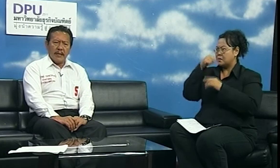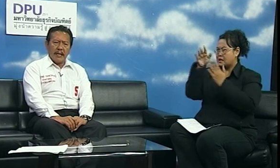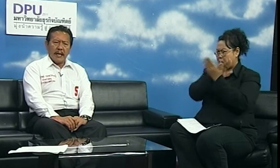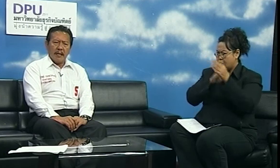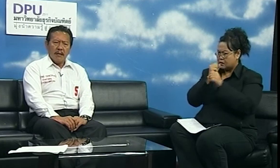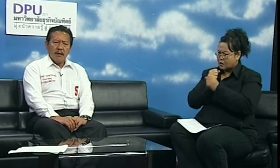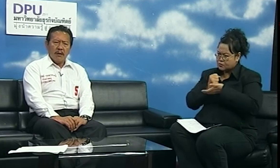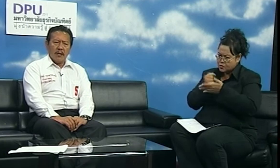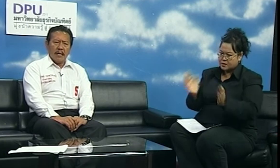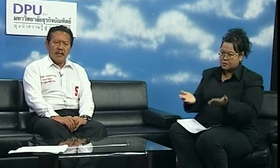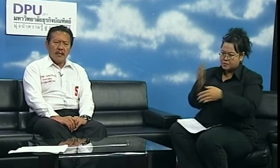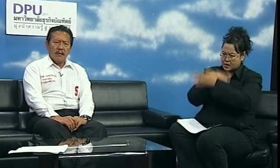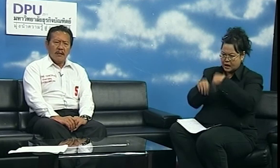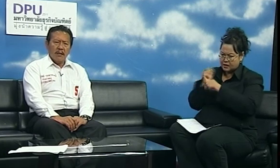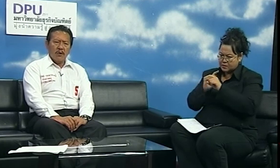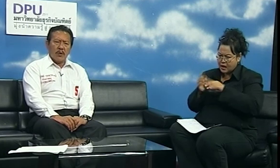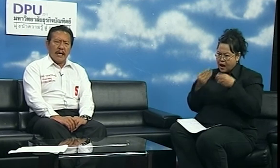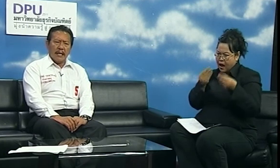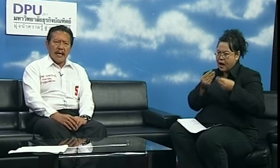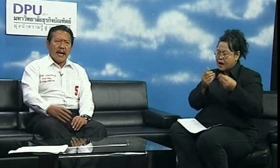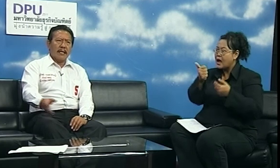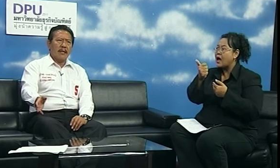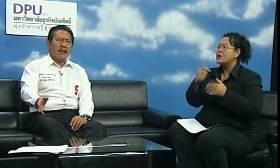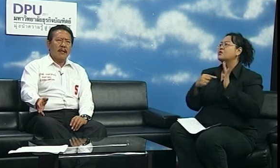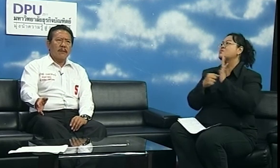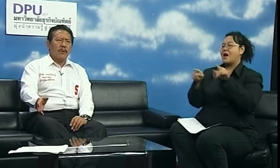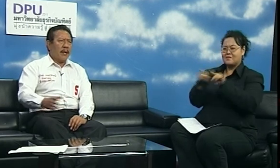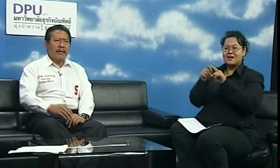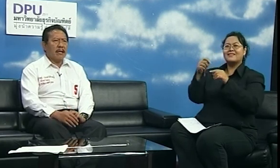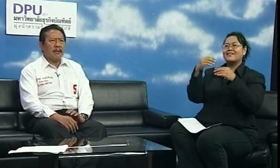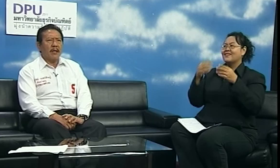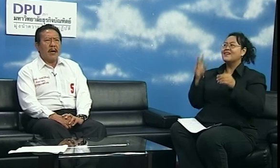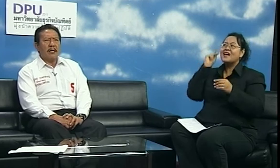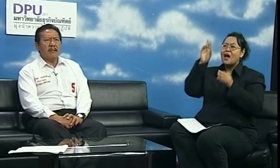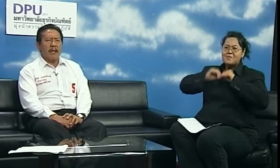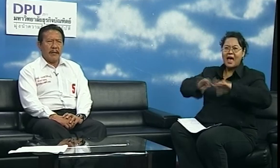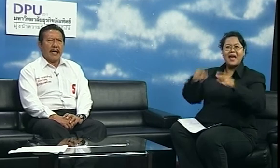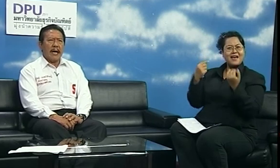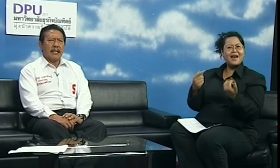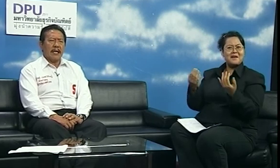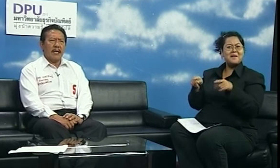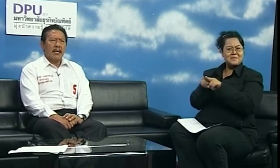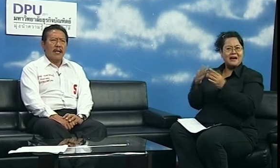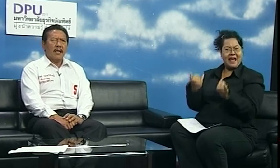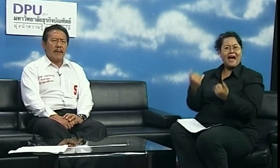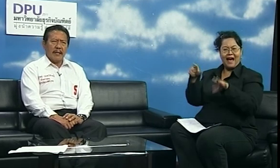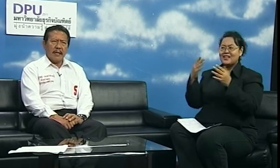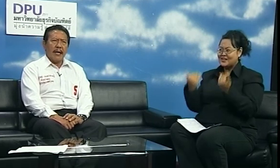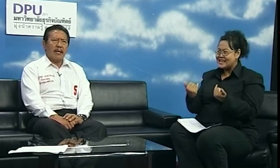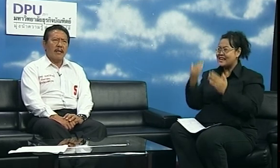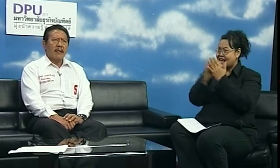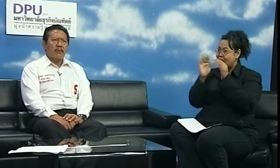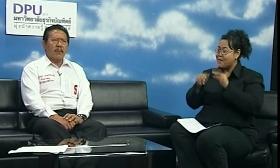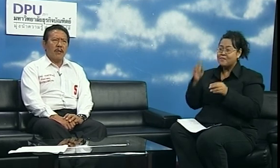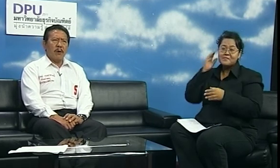กับคนวการได้ mythology rationale prayedยกตอย่างอยรายการ twitchedผมแบไมนาเชื่อเลยว่ายมรายการอยนี้ ในประเทศ